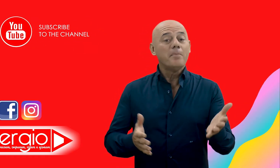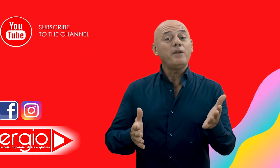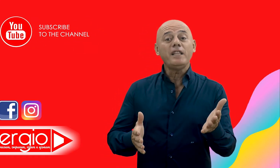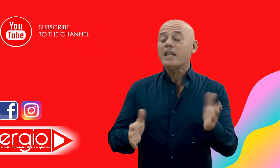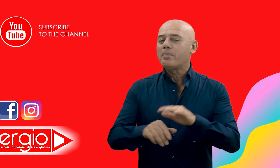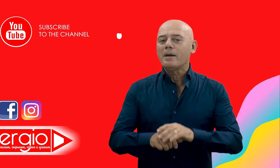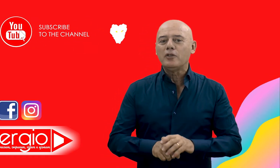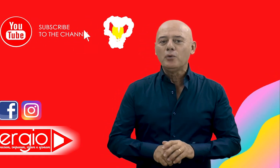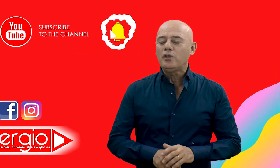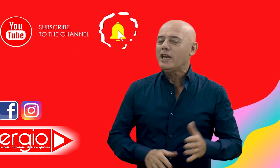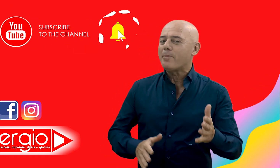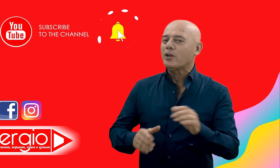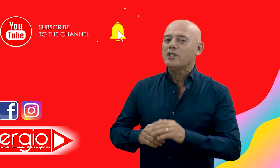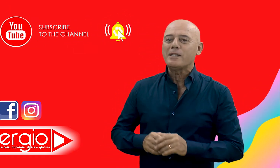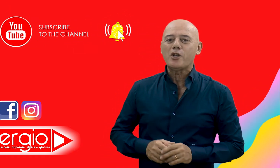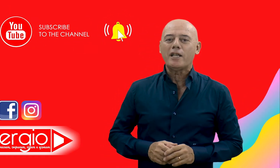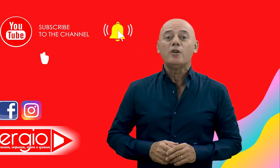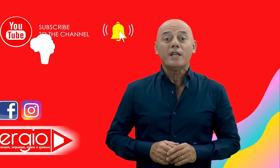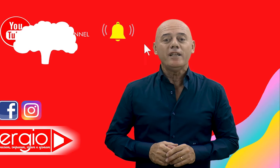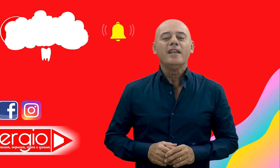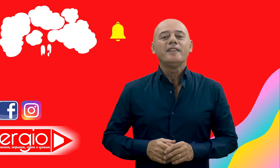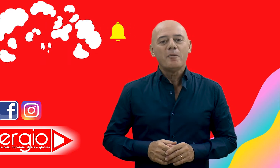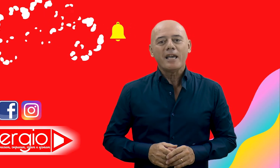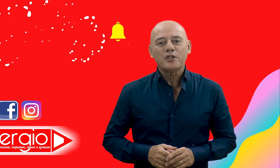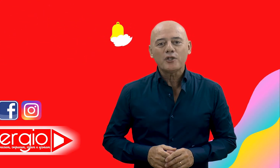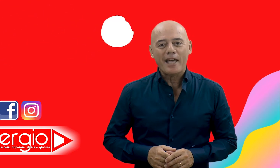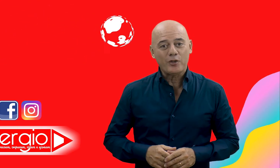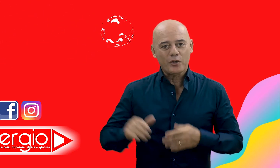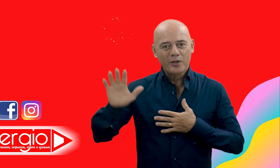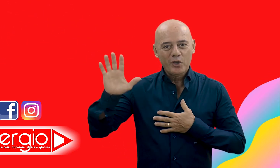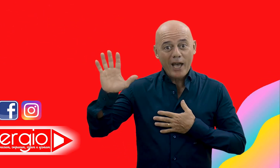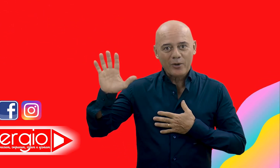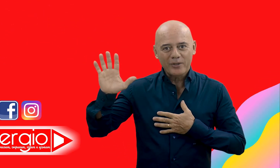per vedere prima di tutti le prossime storie del lunedì del maestro Sergio. Ciao!